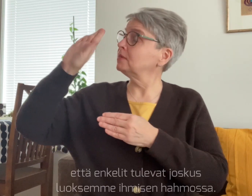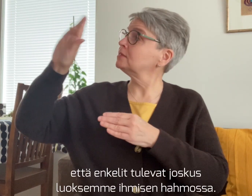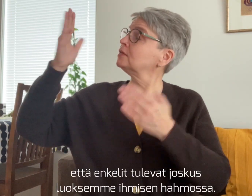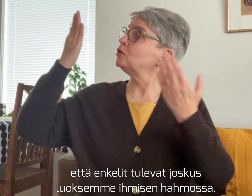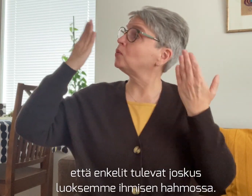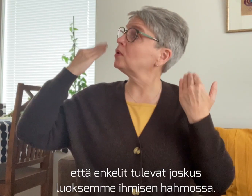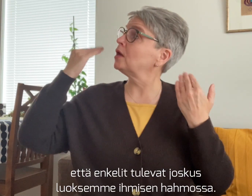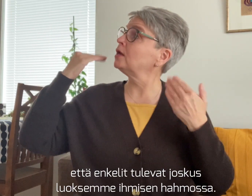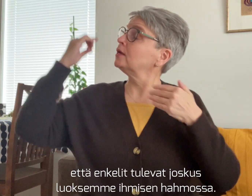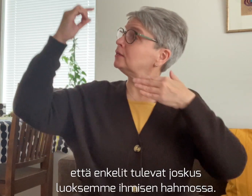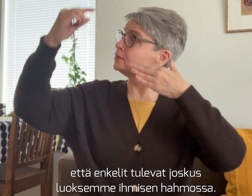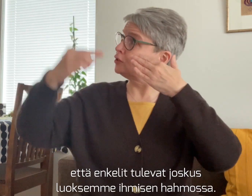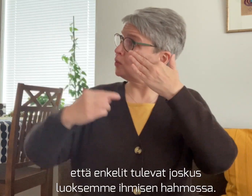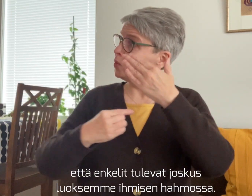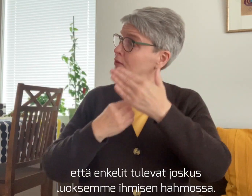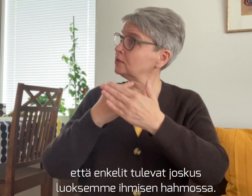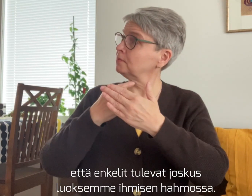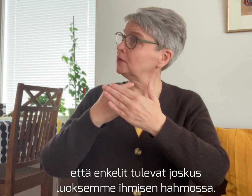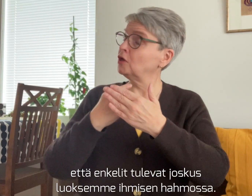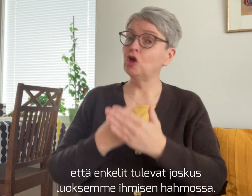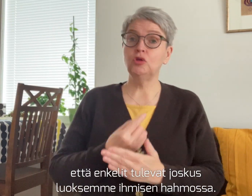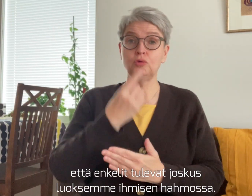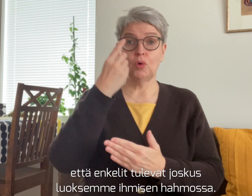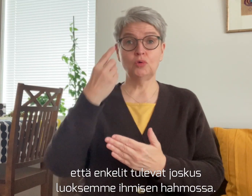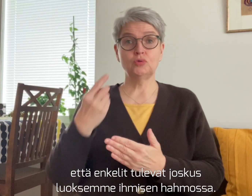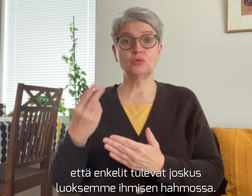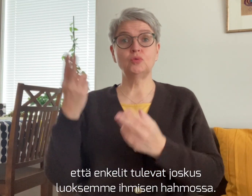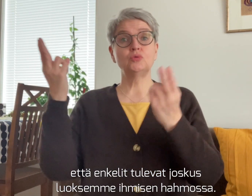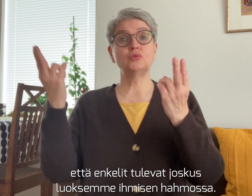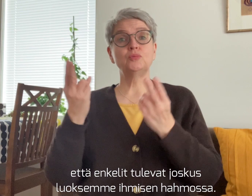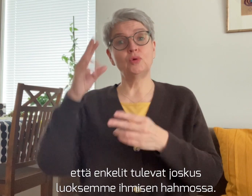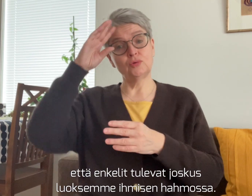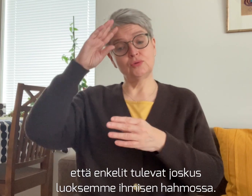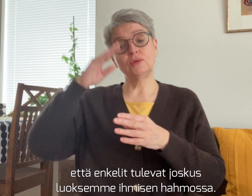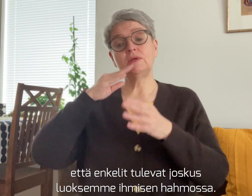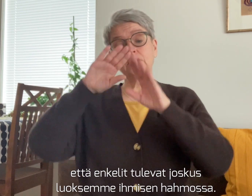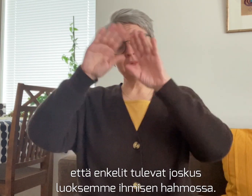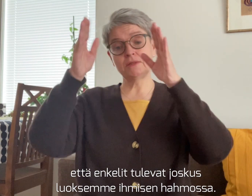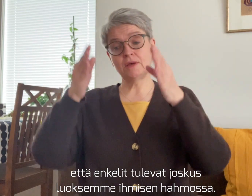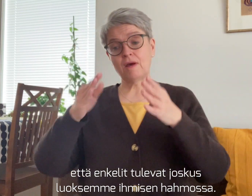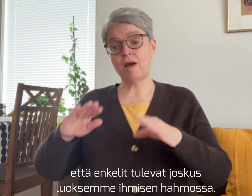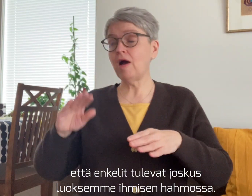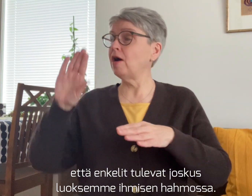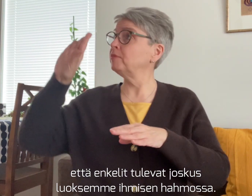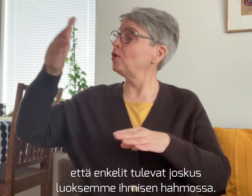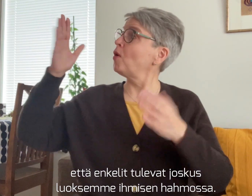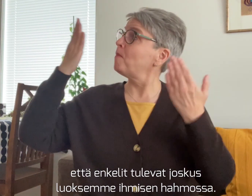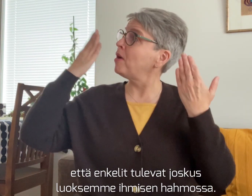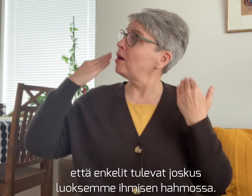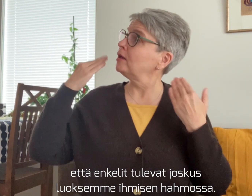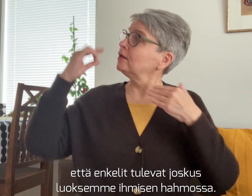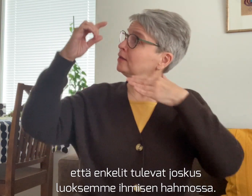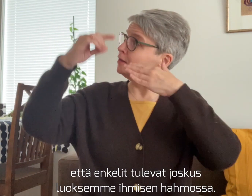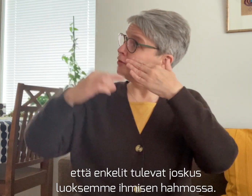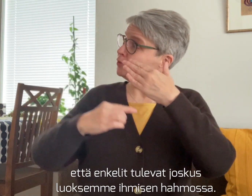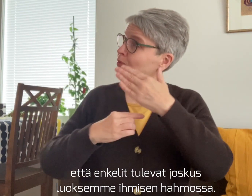Auta meitä muistamaan, että enkelit tulevat joskus luoksemme ihmisen hahmossa.